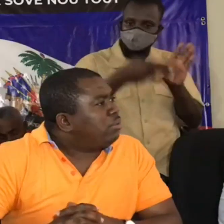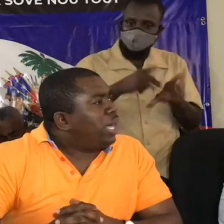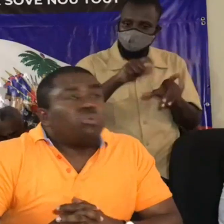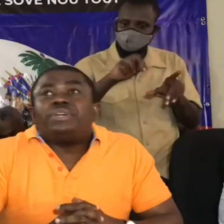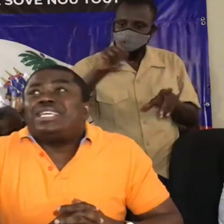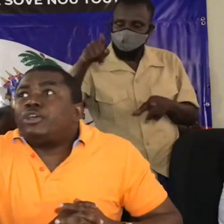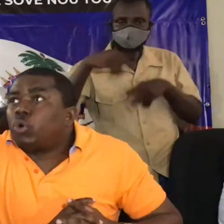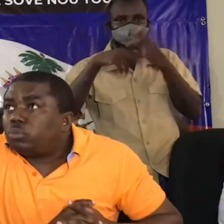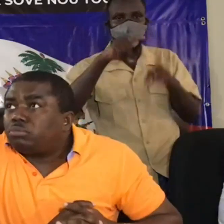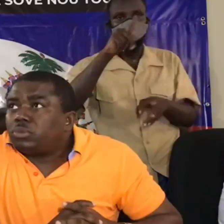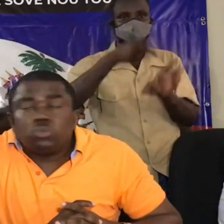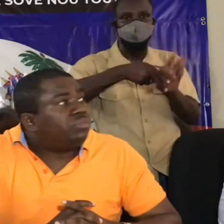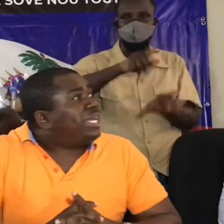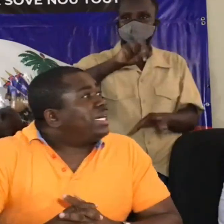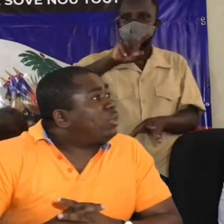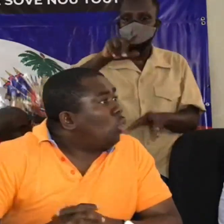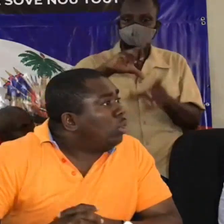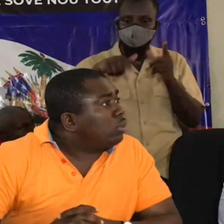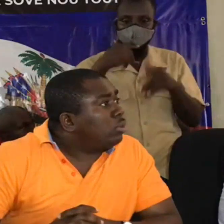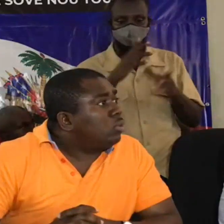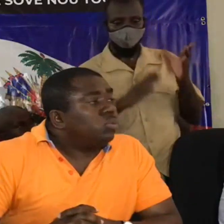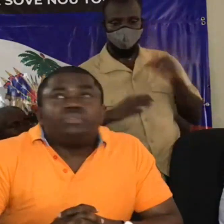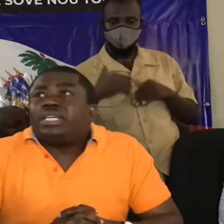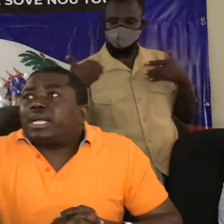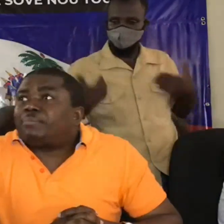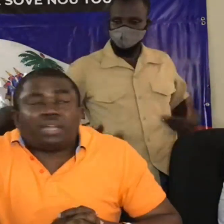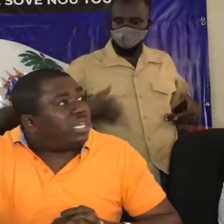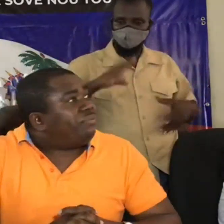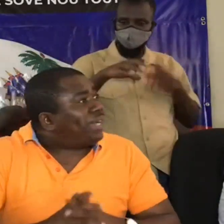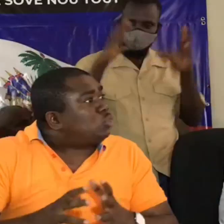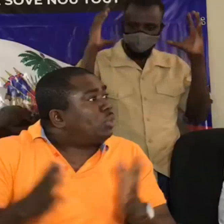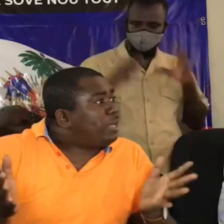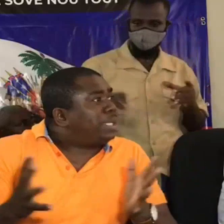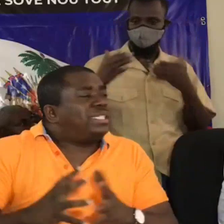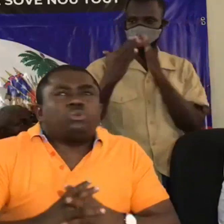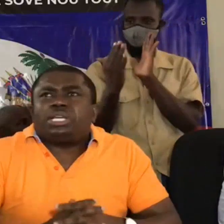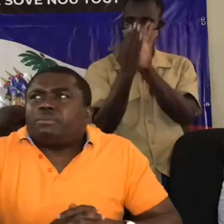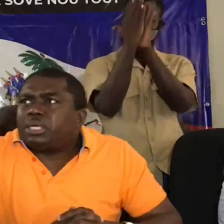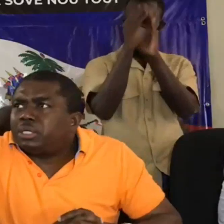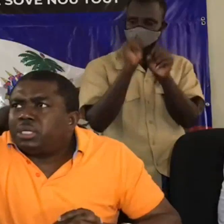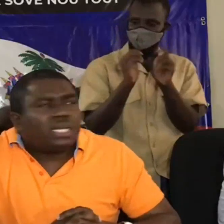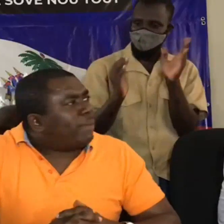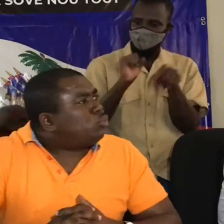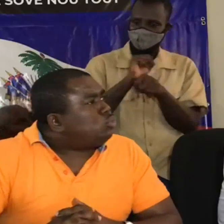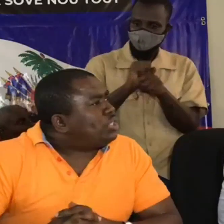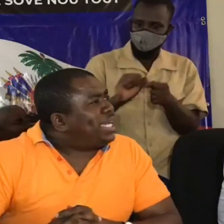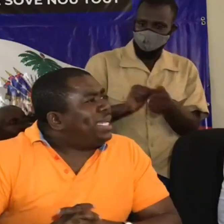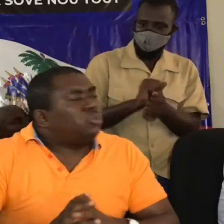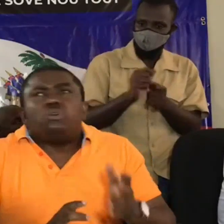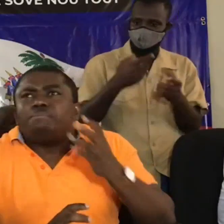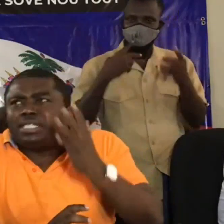particulière à ouvriers, ouvriers agricoles, ouvriers qui travaillent dans la factory particulièrement, qui